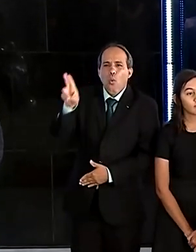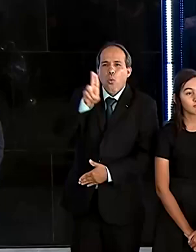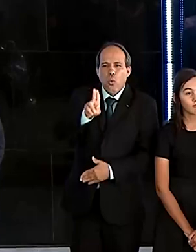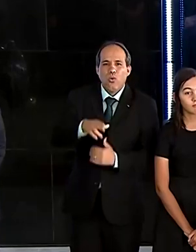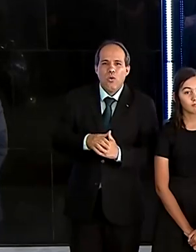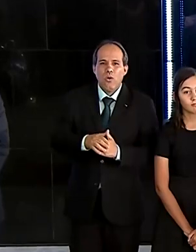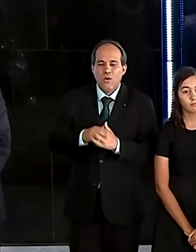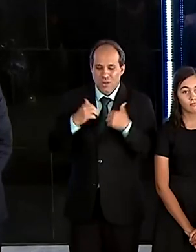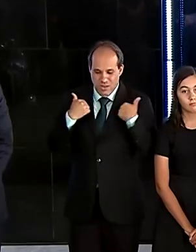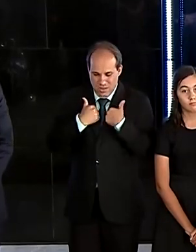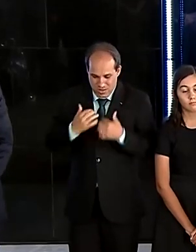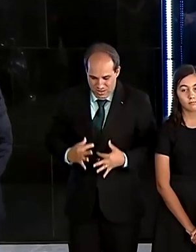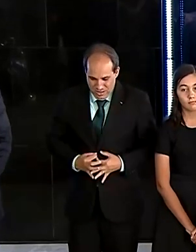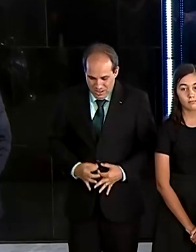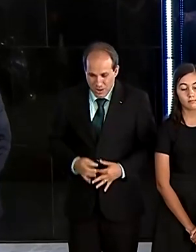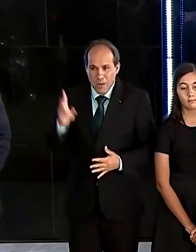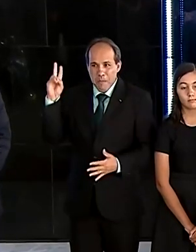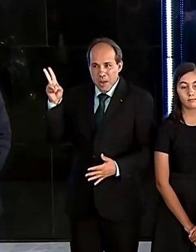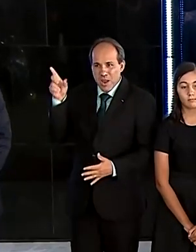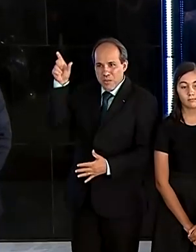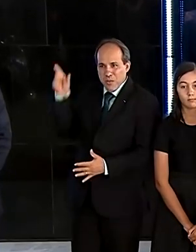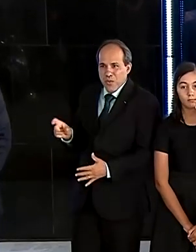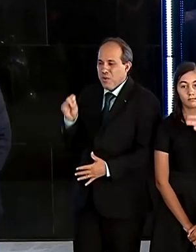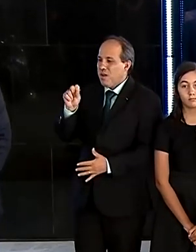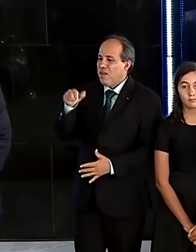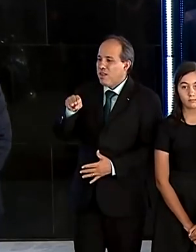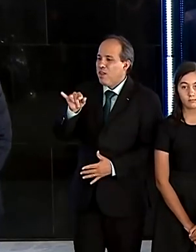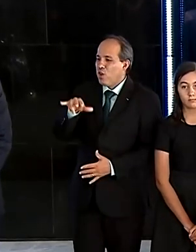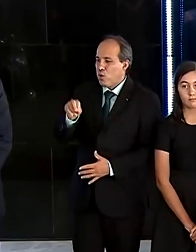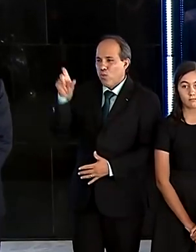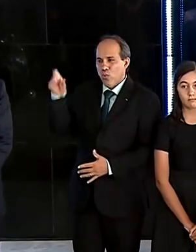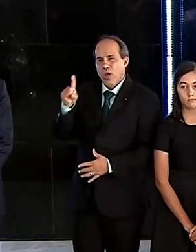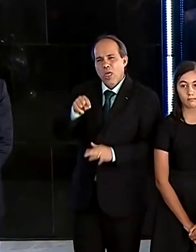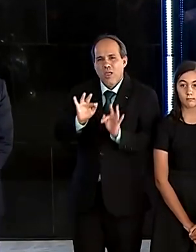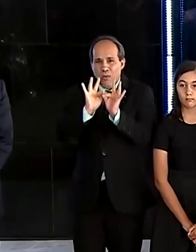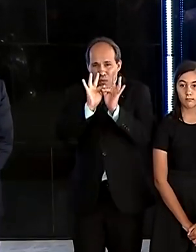o terno dele. E ele é uma pessoa humilde,